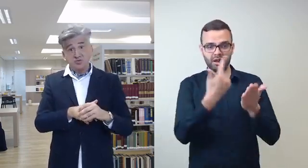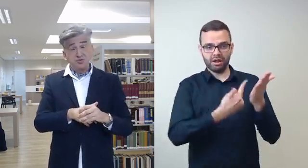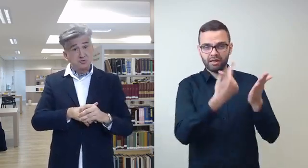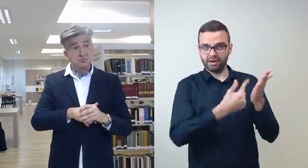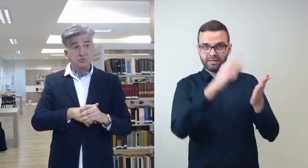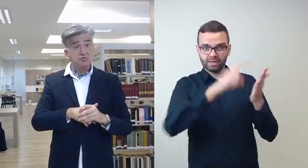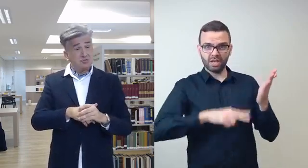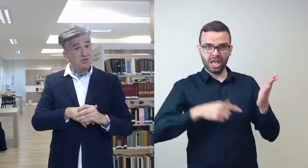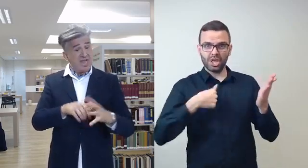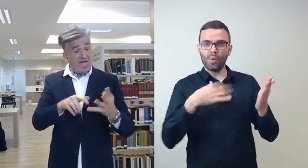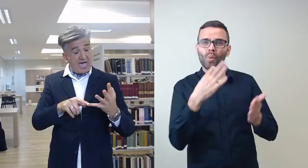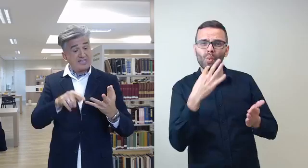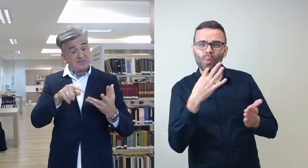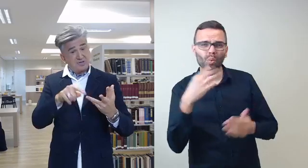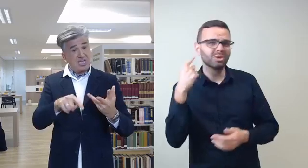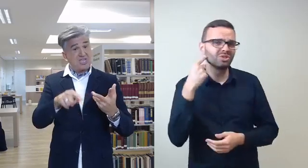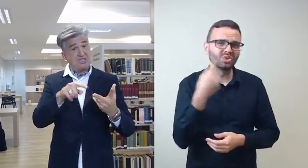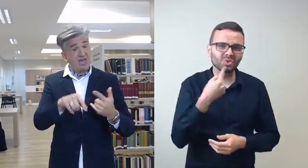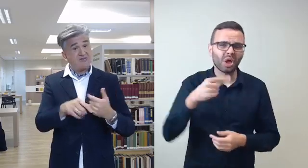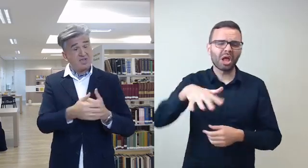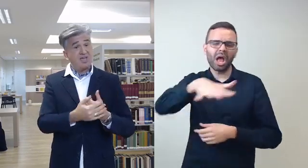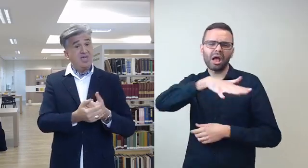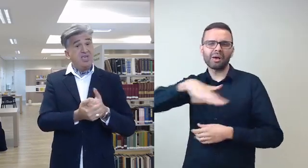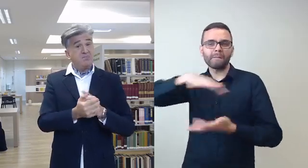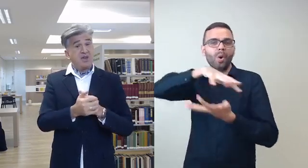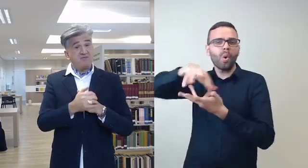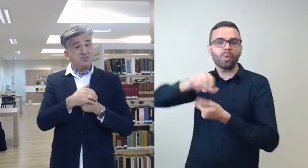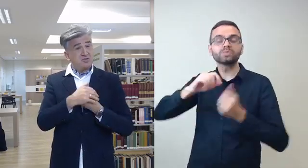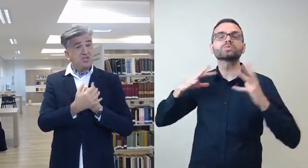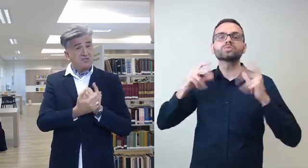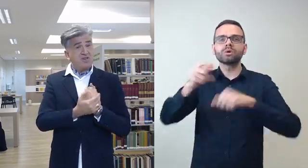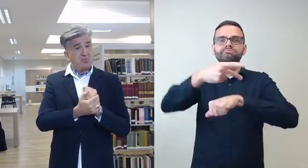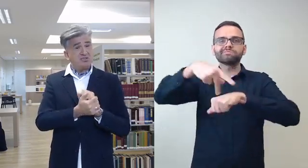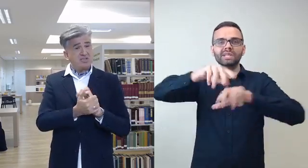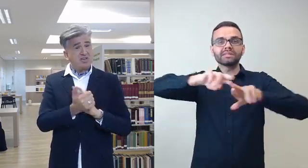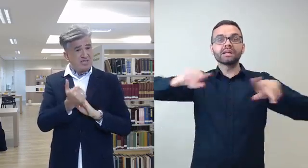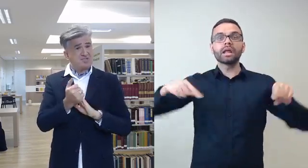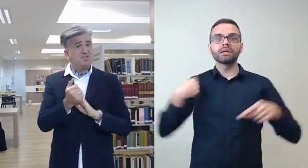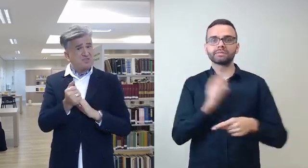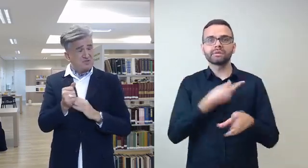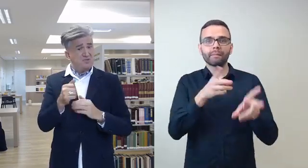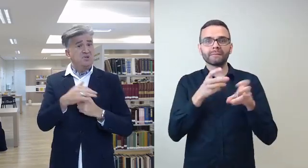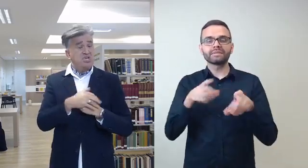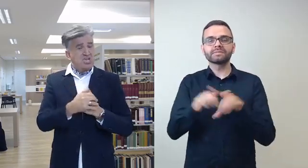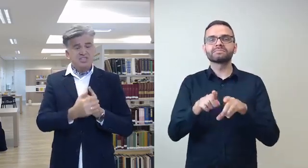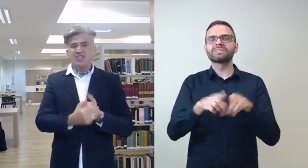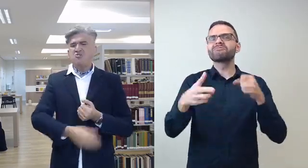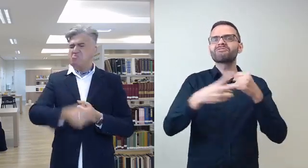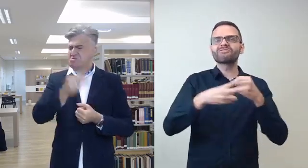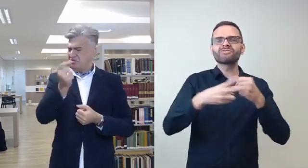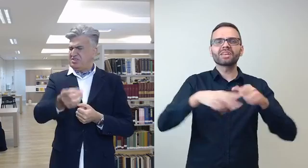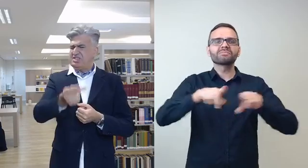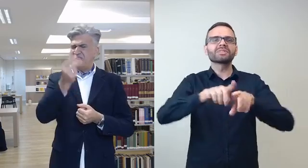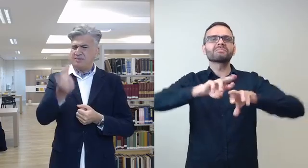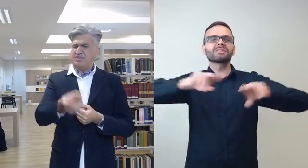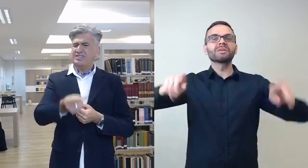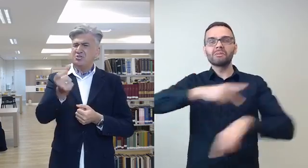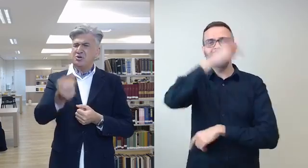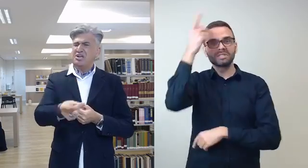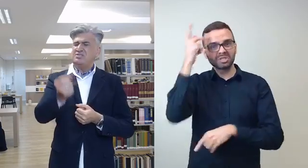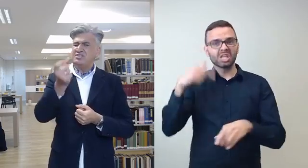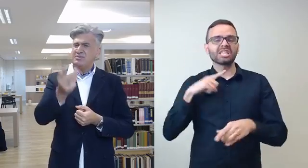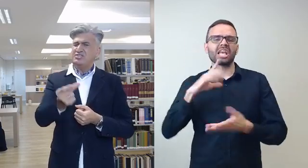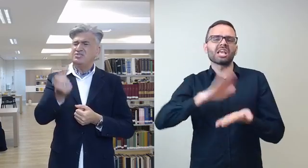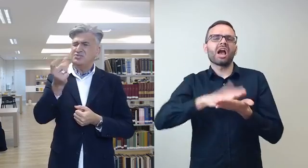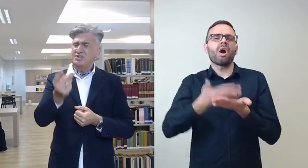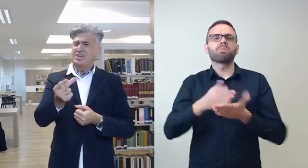conheço surdo do mundo todo, e olha, Ásia, Oriente, África, e para ver sujeito, verbo, objeto ali está difícil, viu? E tem um monte de intérprete que está